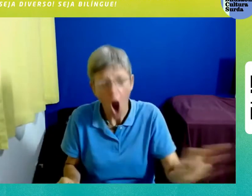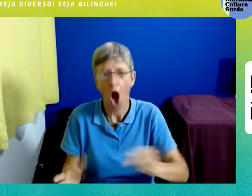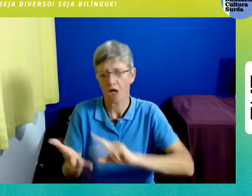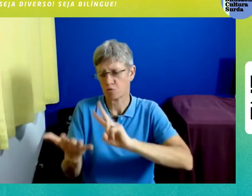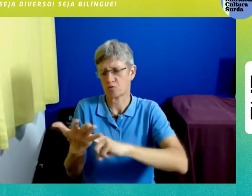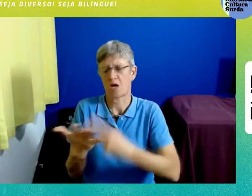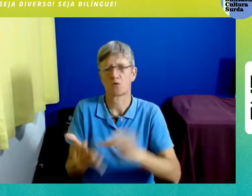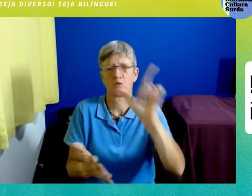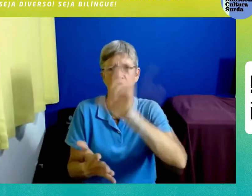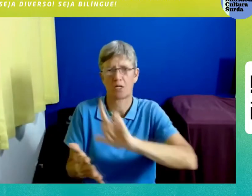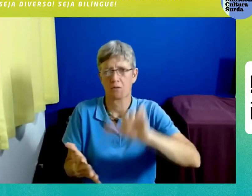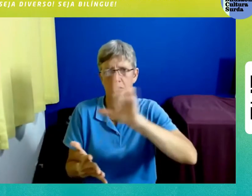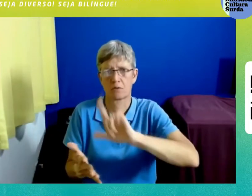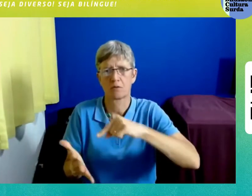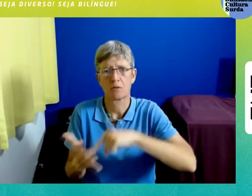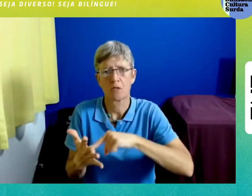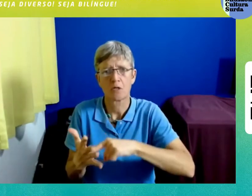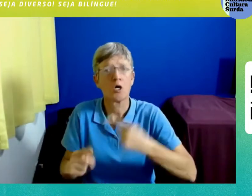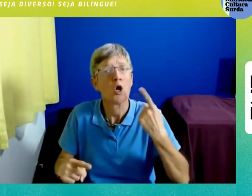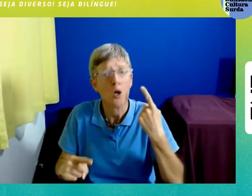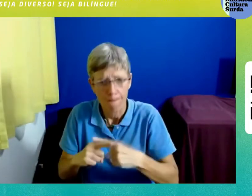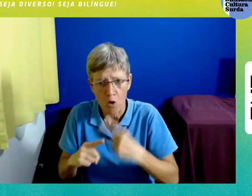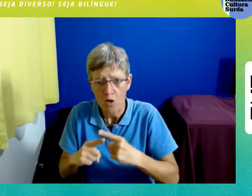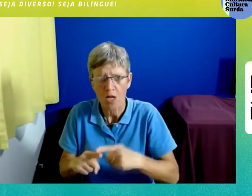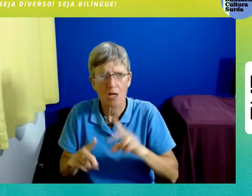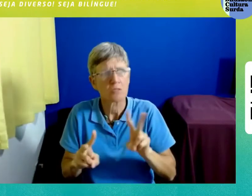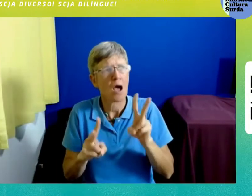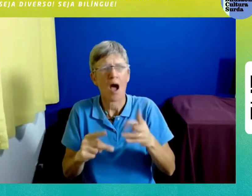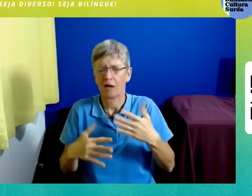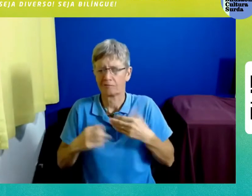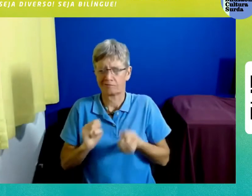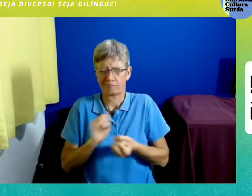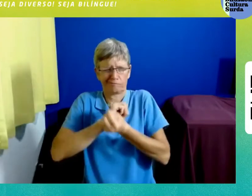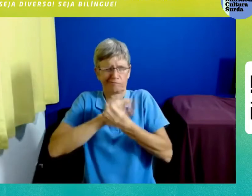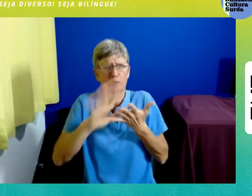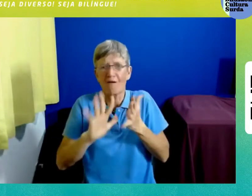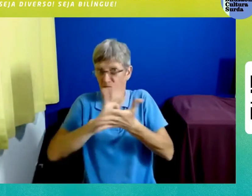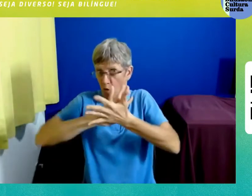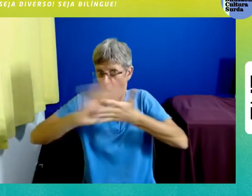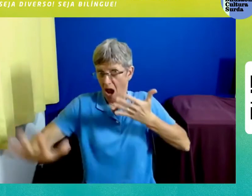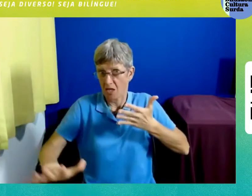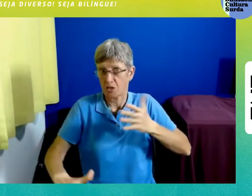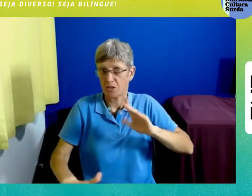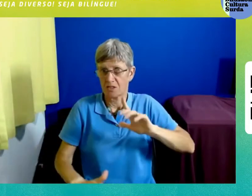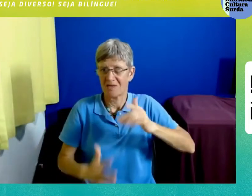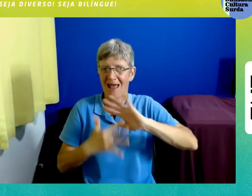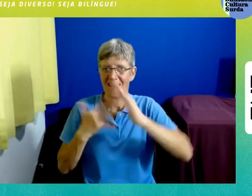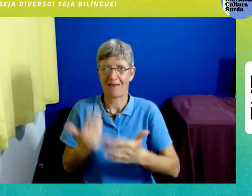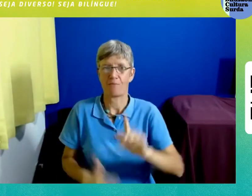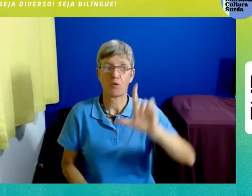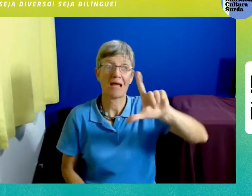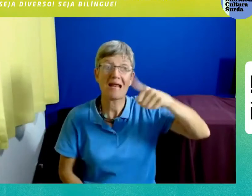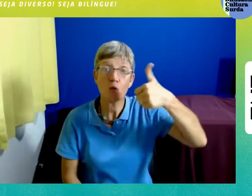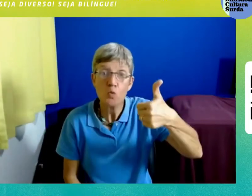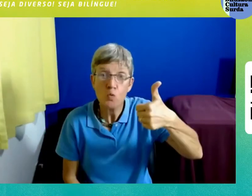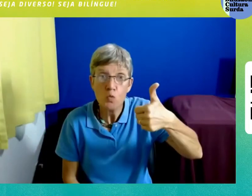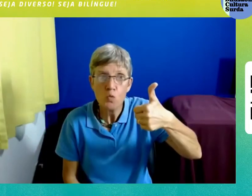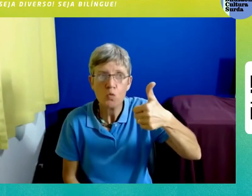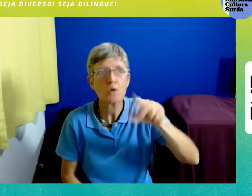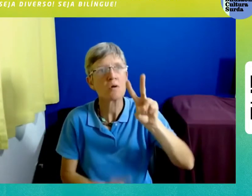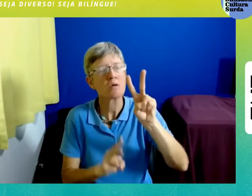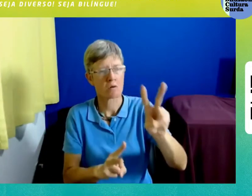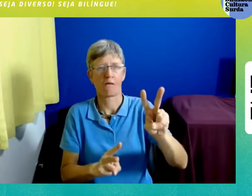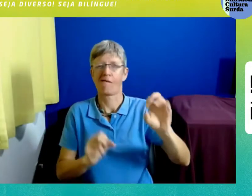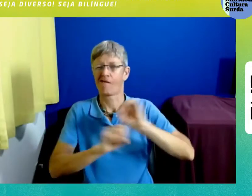que traduzem, são ótimos em traduzir literatura. Por quê? Porque eles são fluentes na